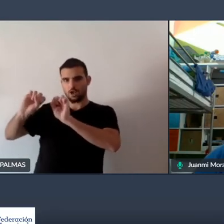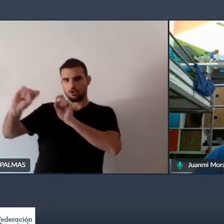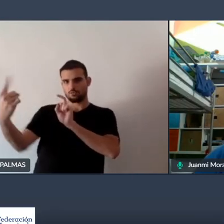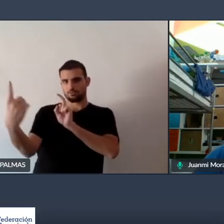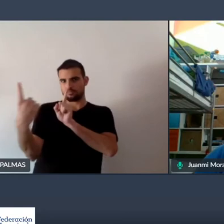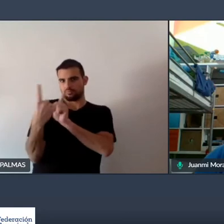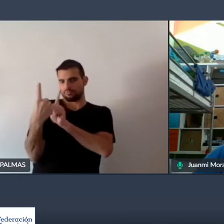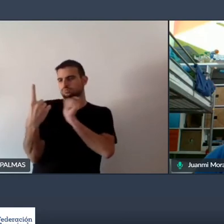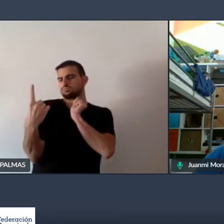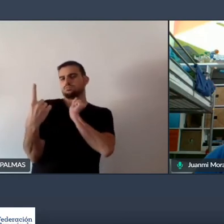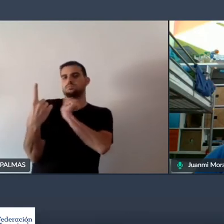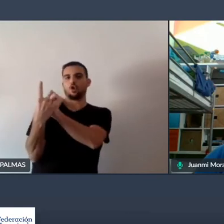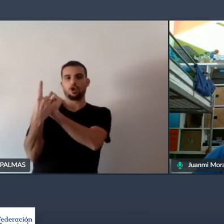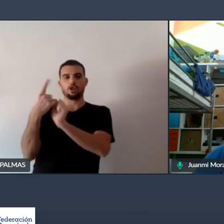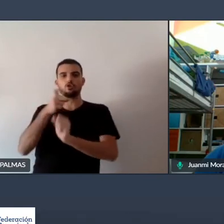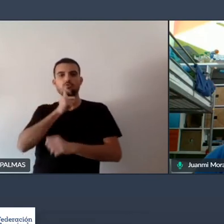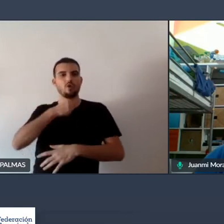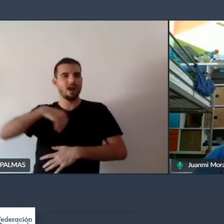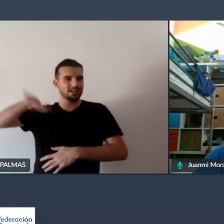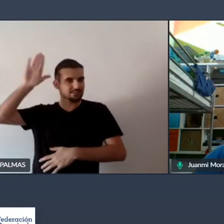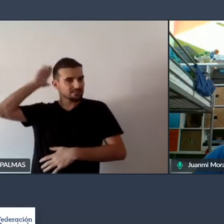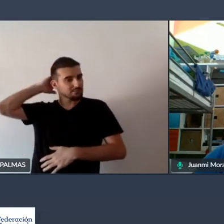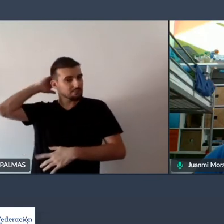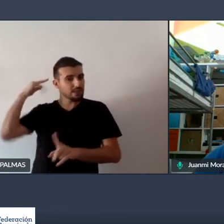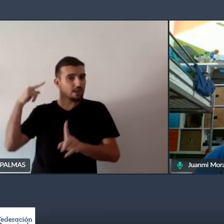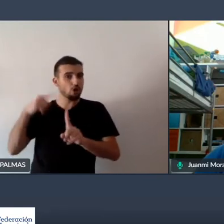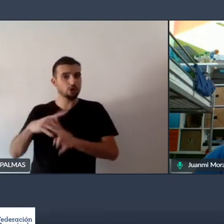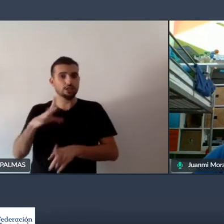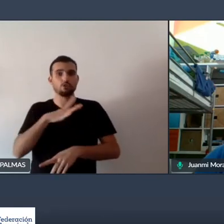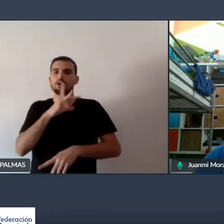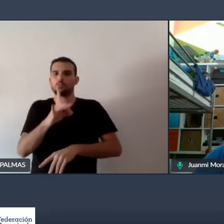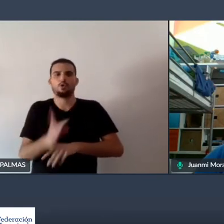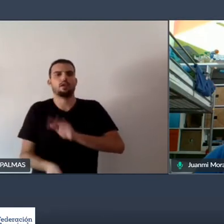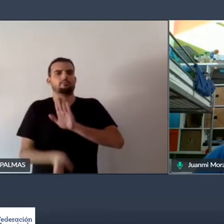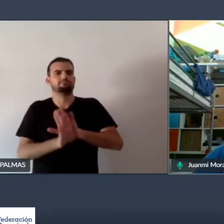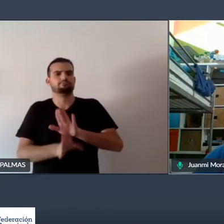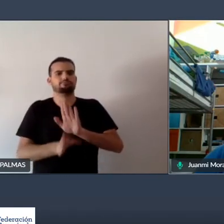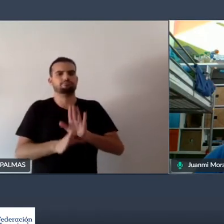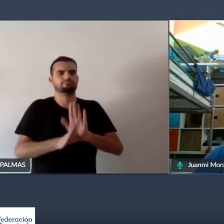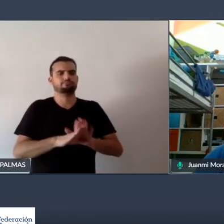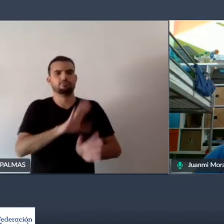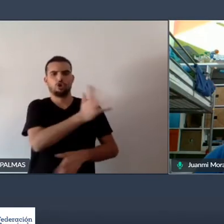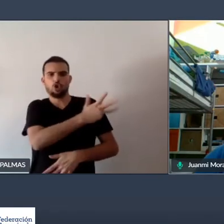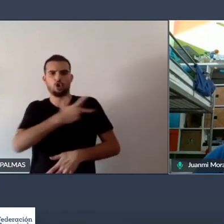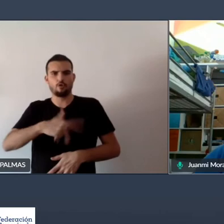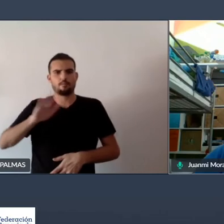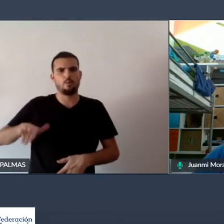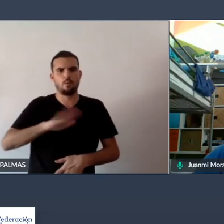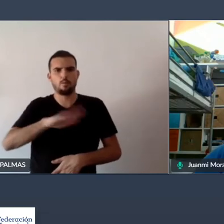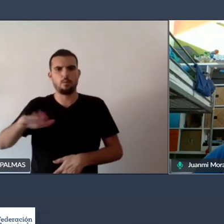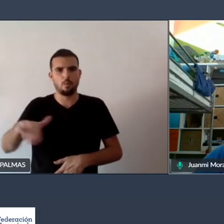un bloqueo en la espalda para continuar al aro. Esa combinación de esos tres jugadores,